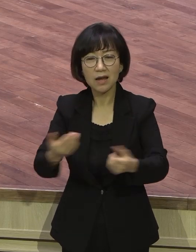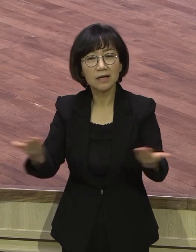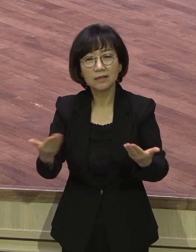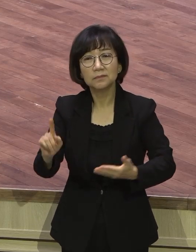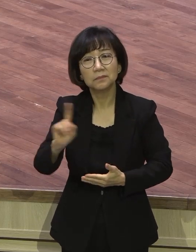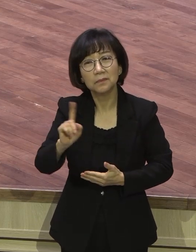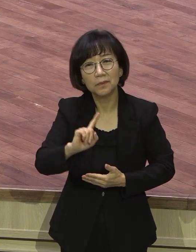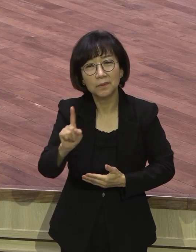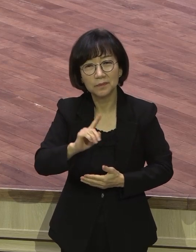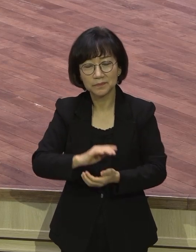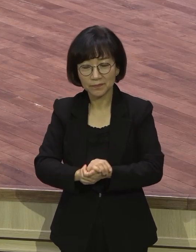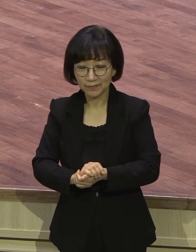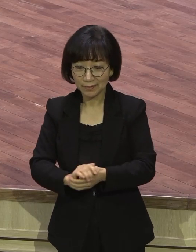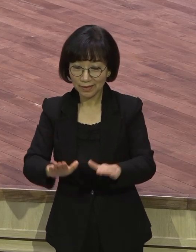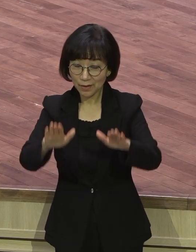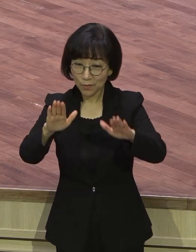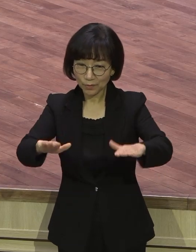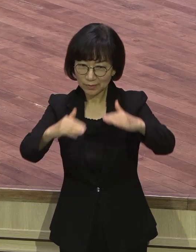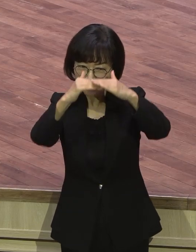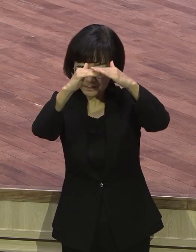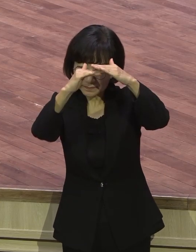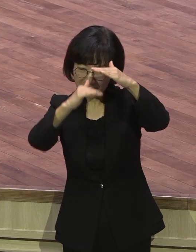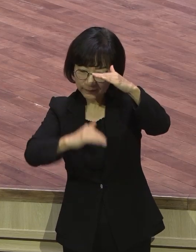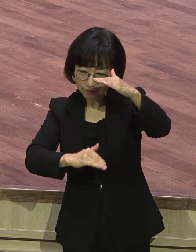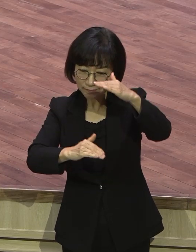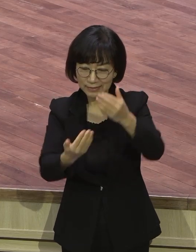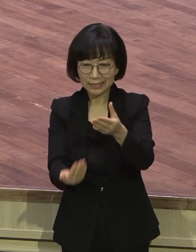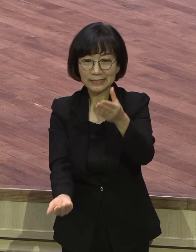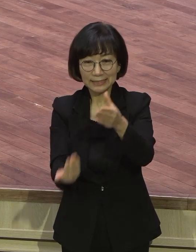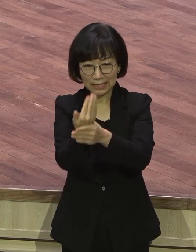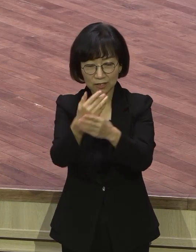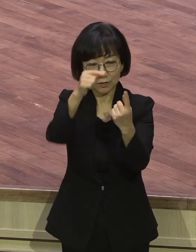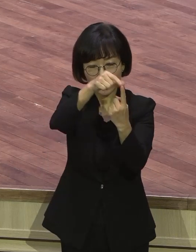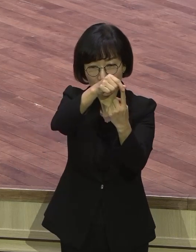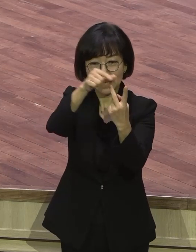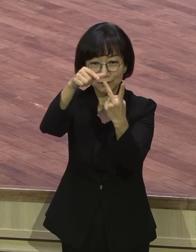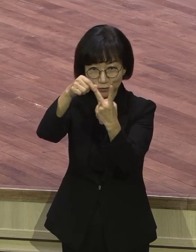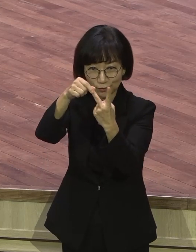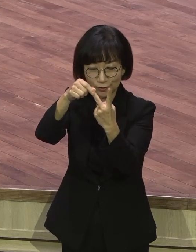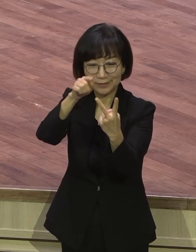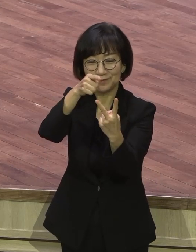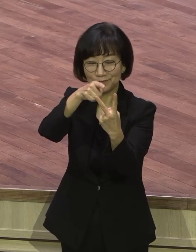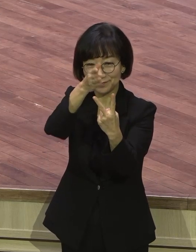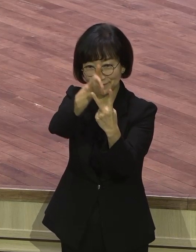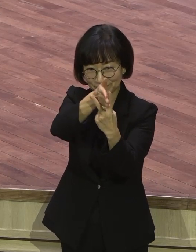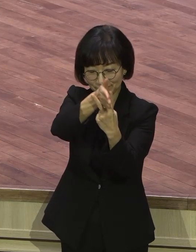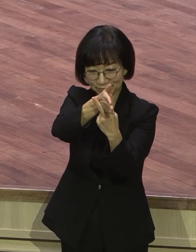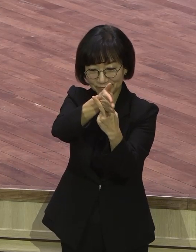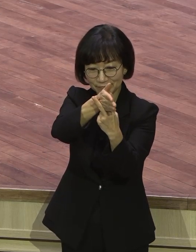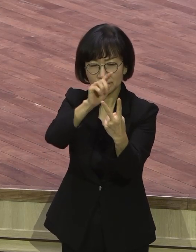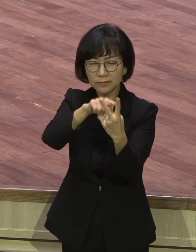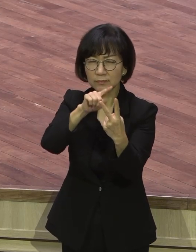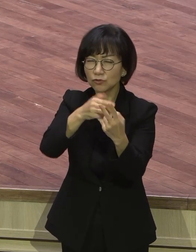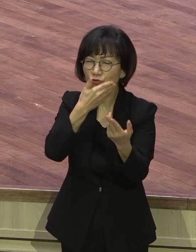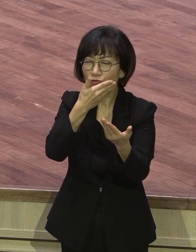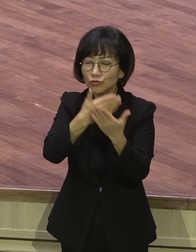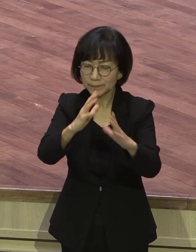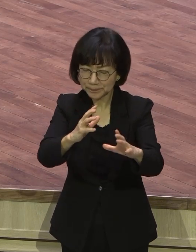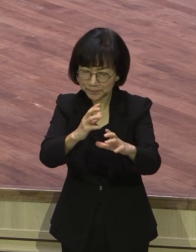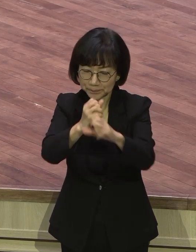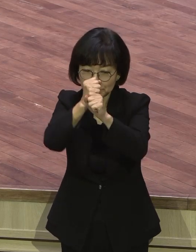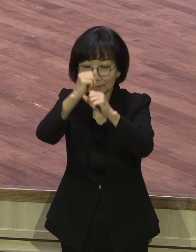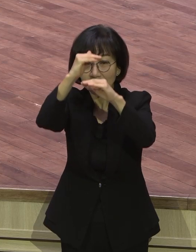오늘 본문에 두 가지 사건이 보여주고 있는 거예요. 그 핵심이 뭡니까?